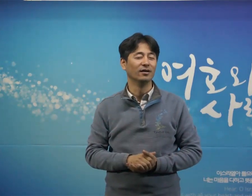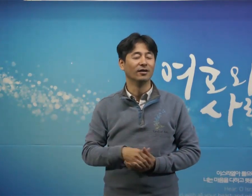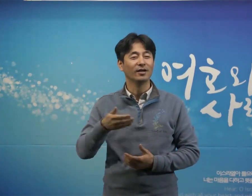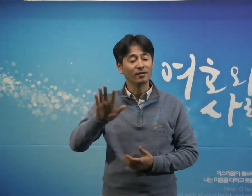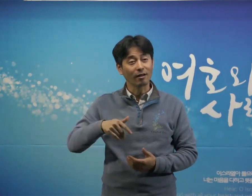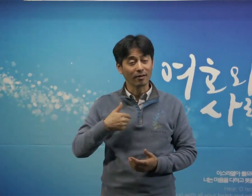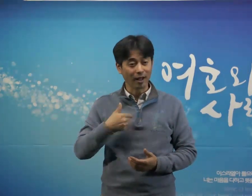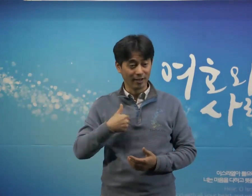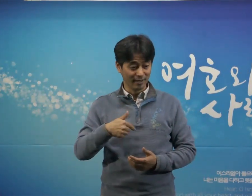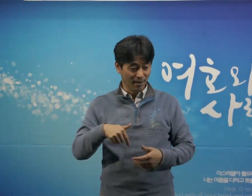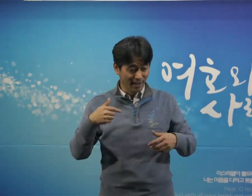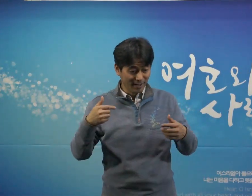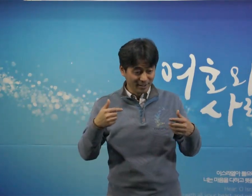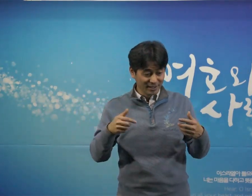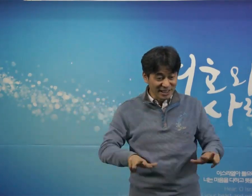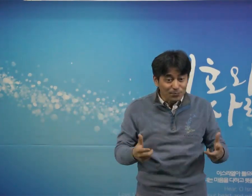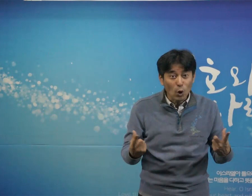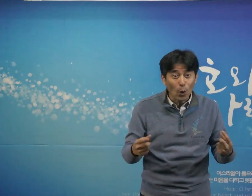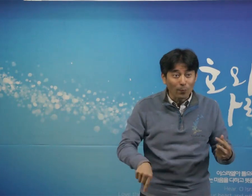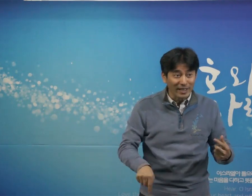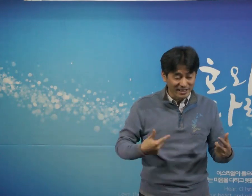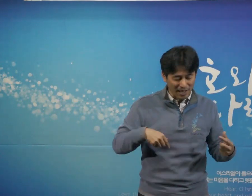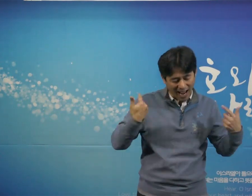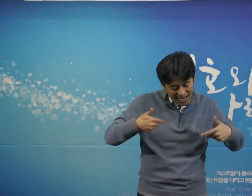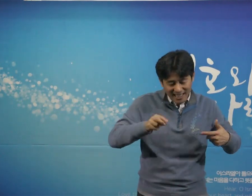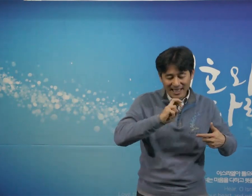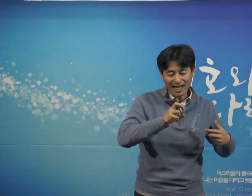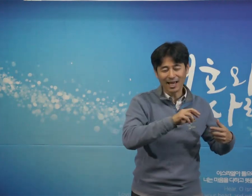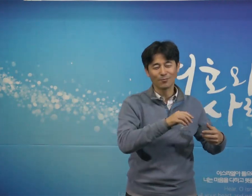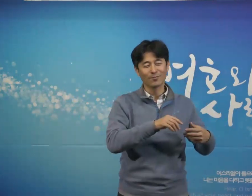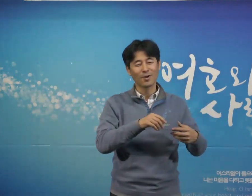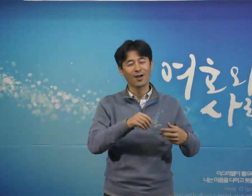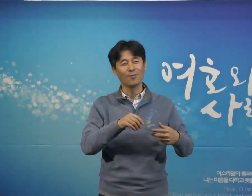음악회를 전체를 기획했던 집사님께서